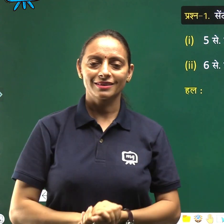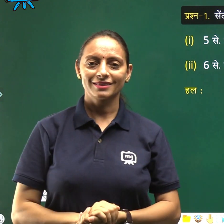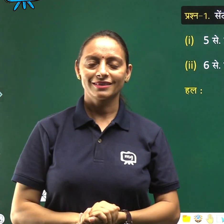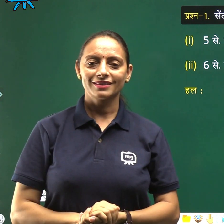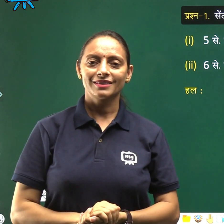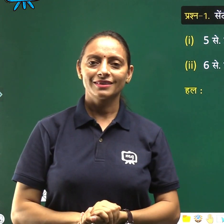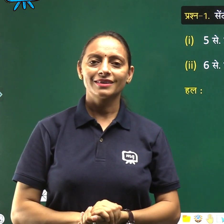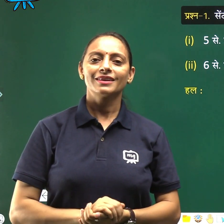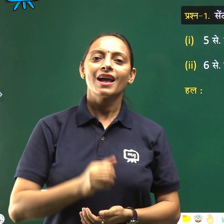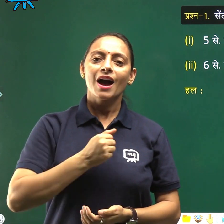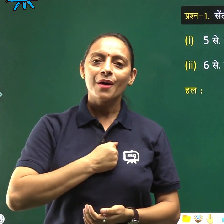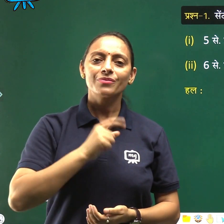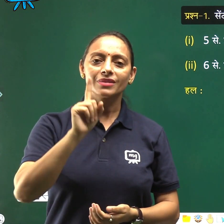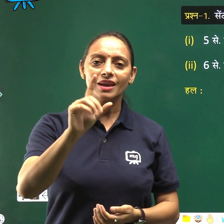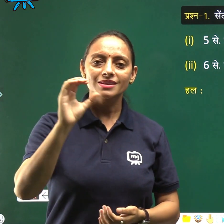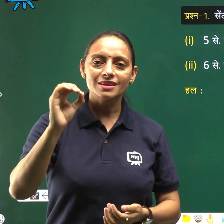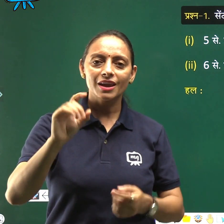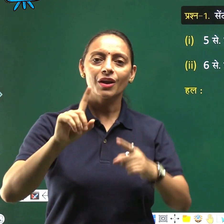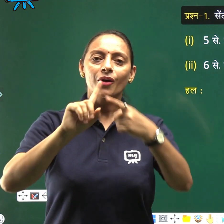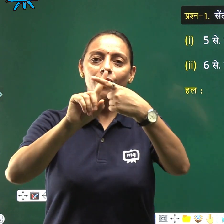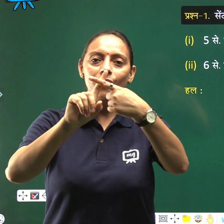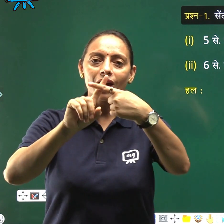हम 10 से गुणा करेंगे,